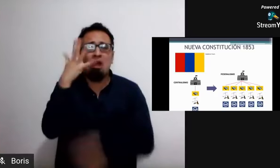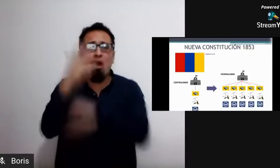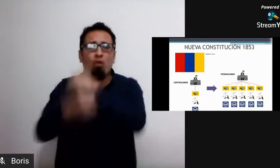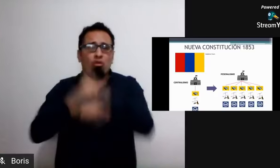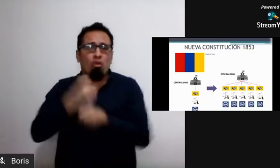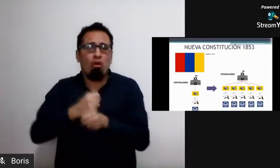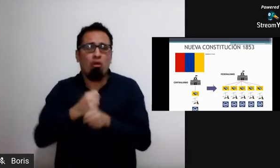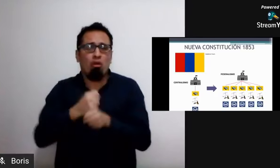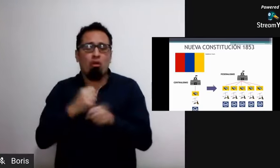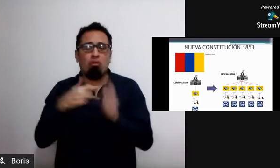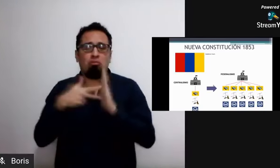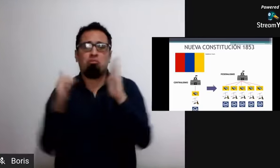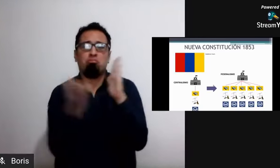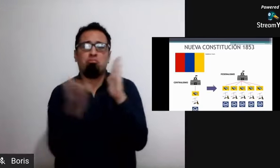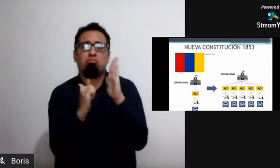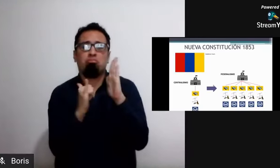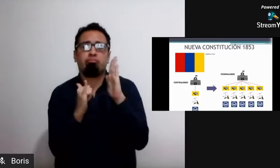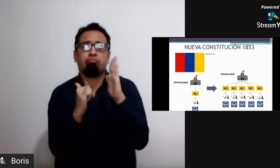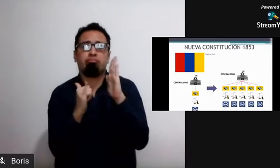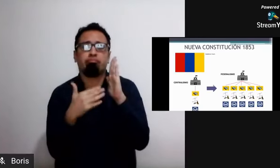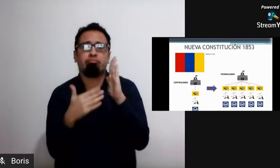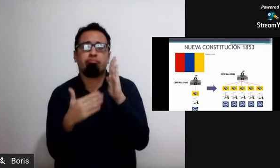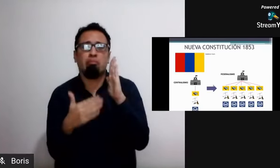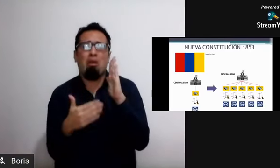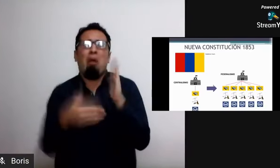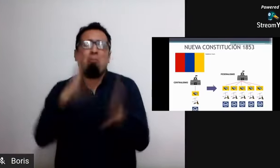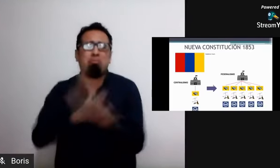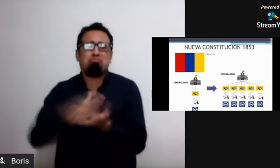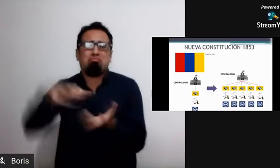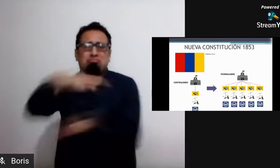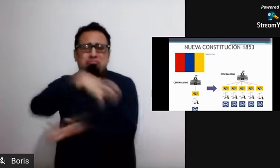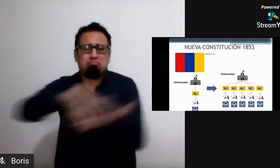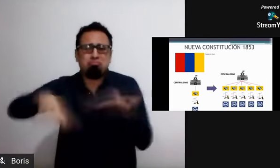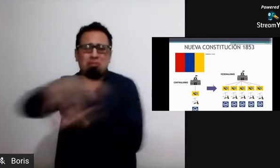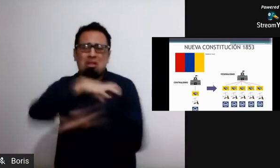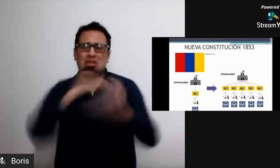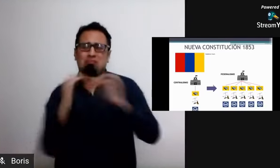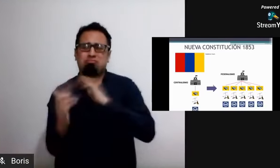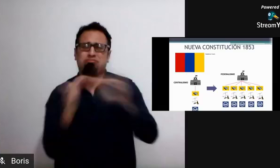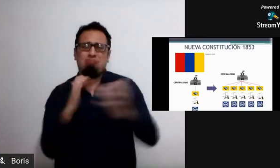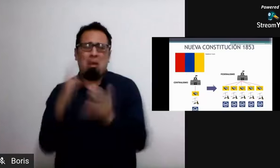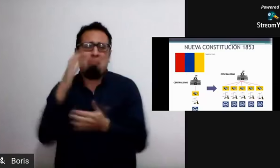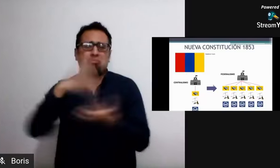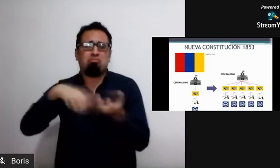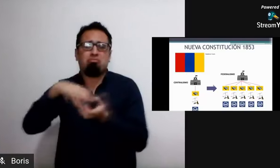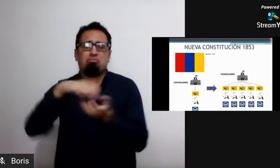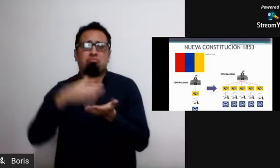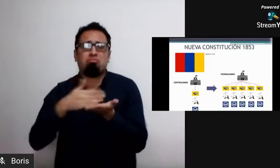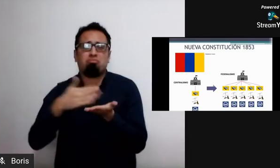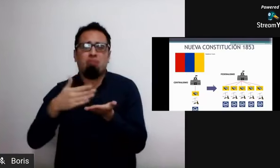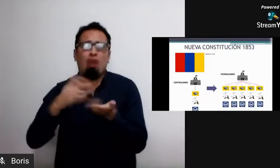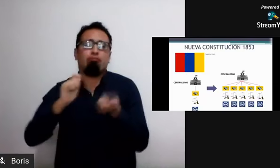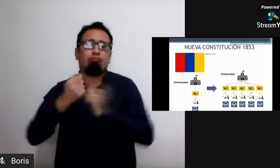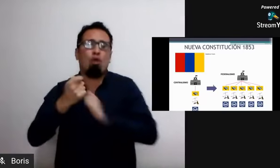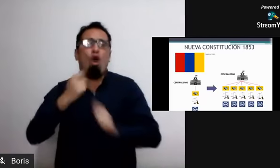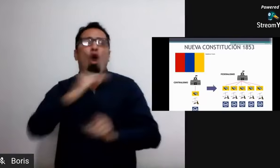Y empiezan a crearse varios compendios de leyes que hasta ese momento, pero solamente